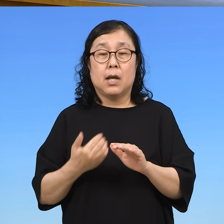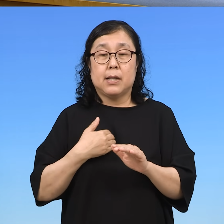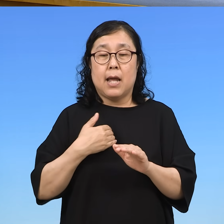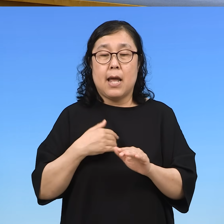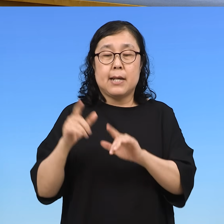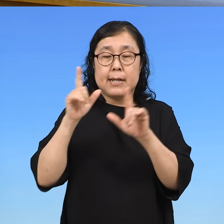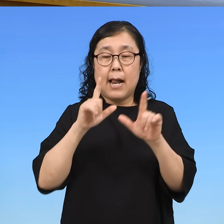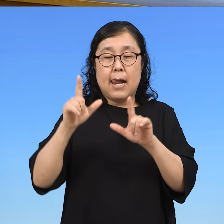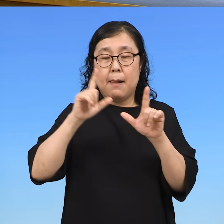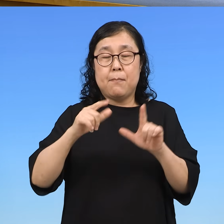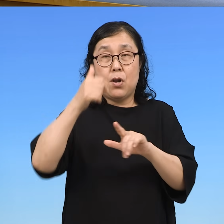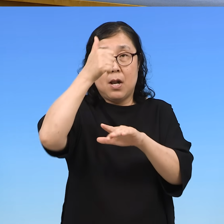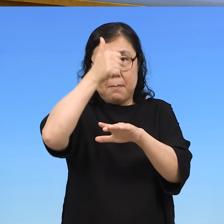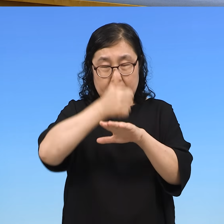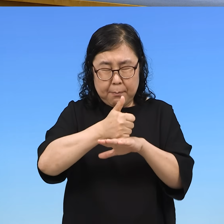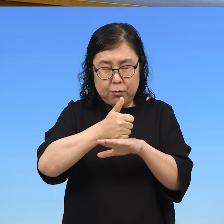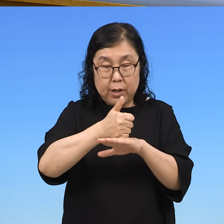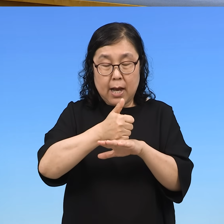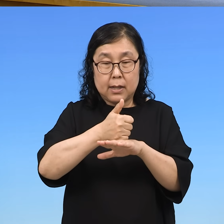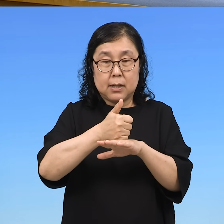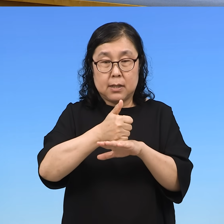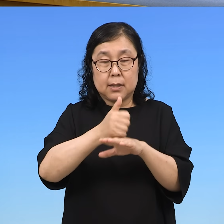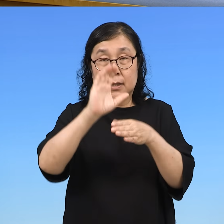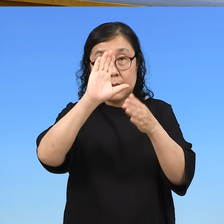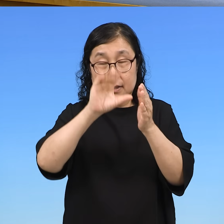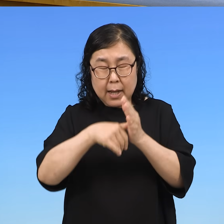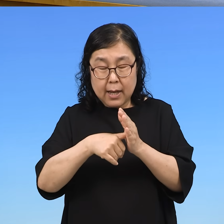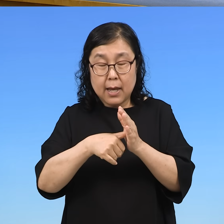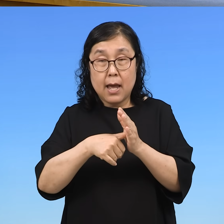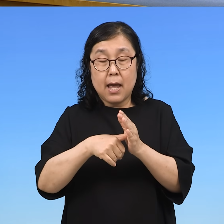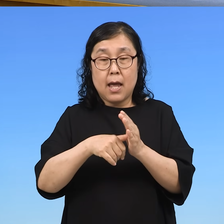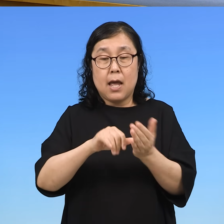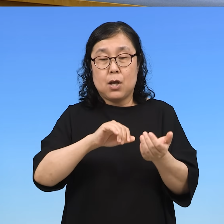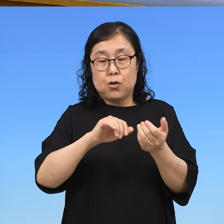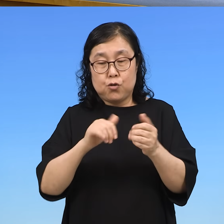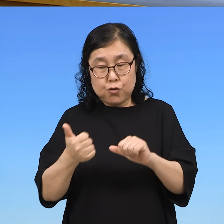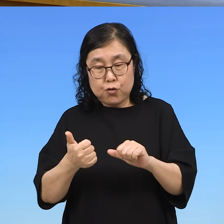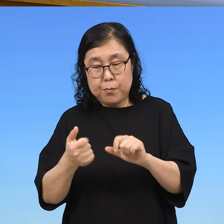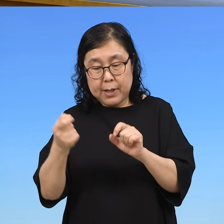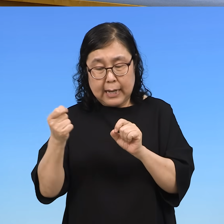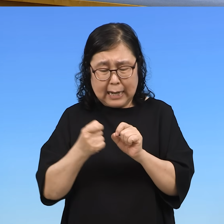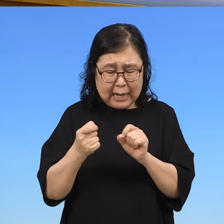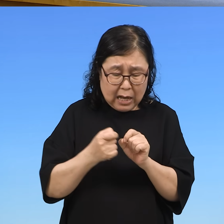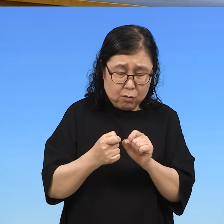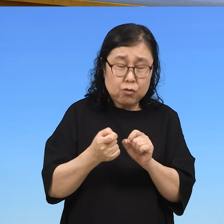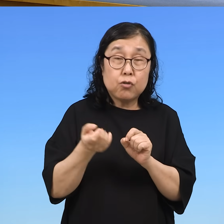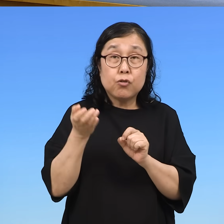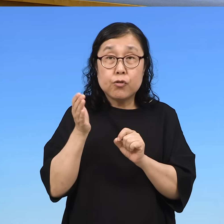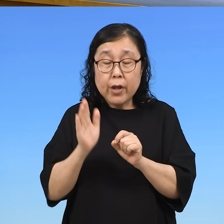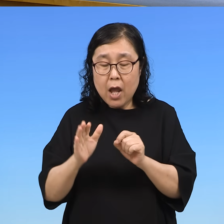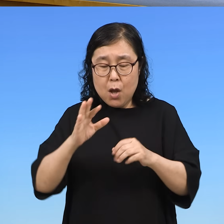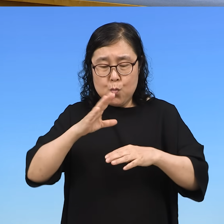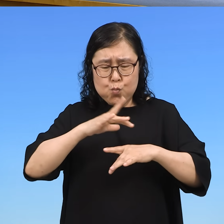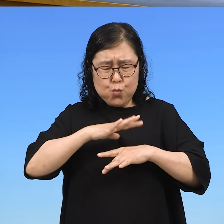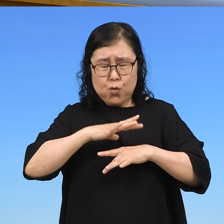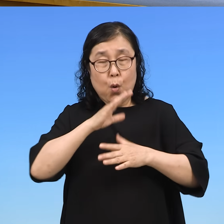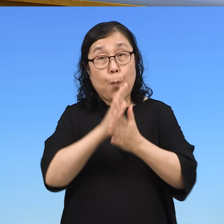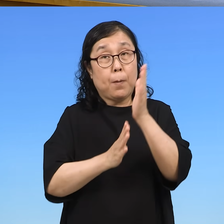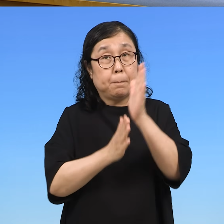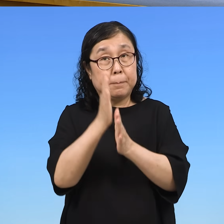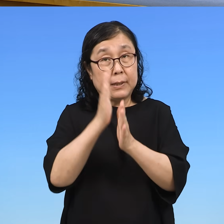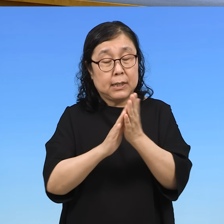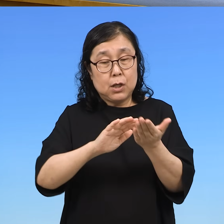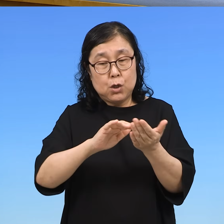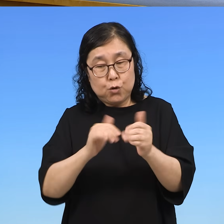한 인생을 마무리하는 그 시점에서 이렇게 죽음이 임박한 상황에서 이렇게 두려움